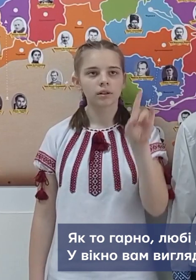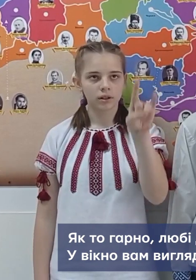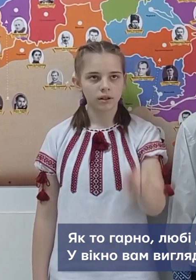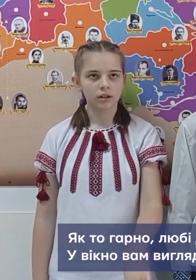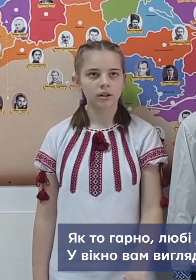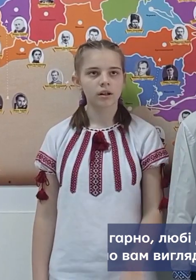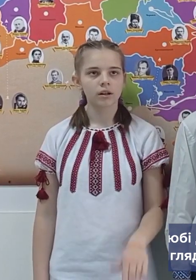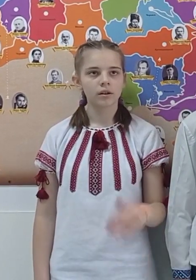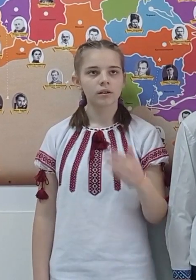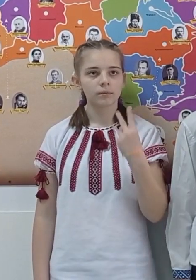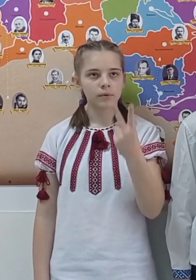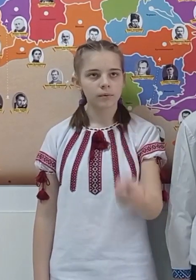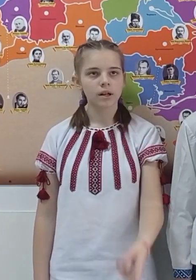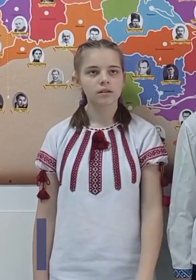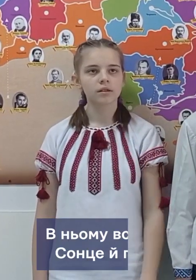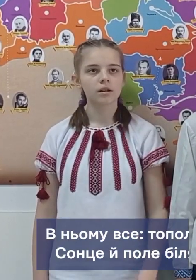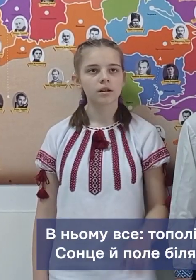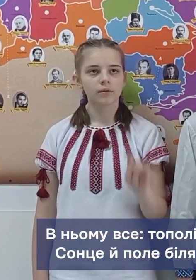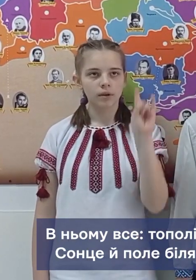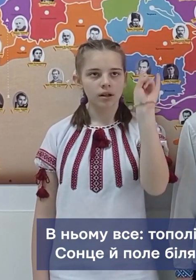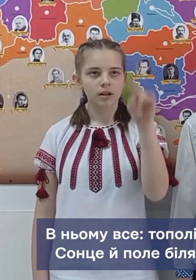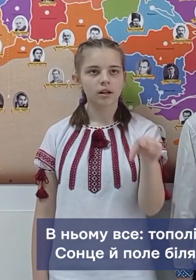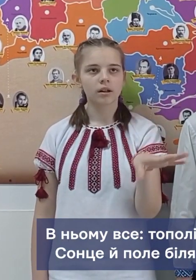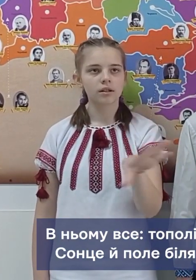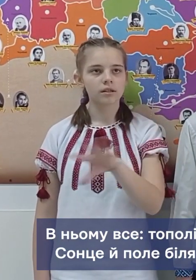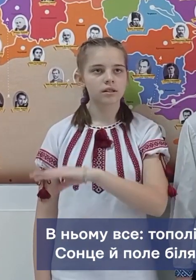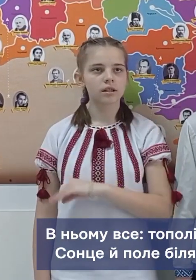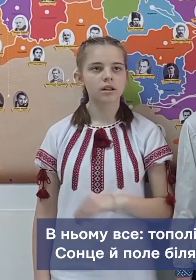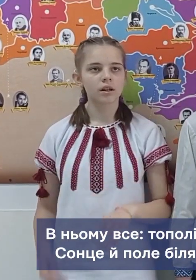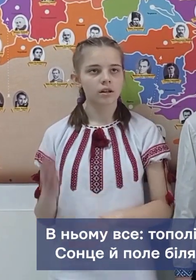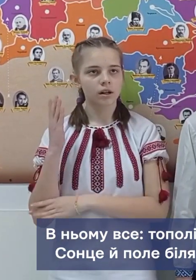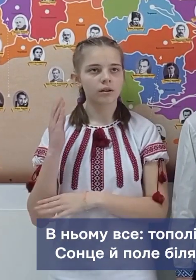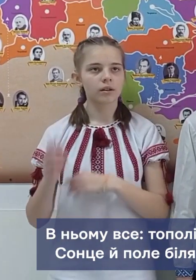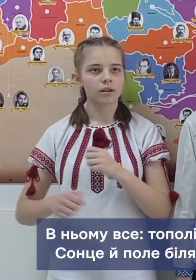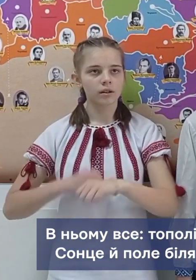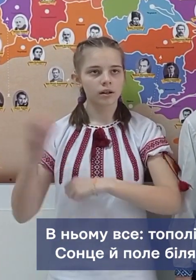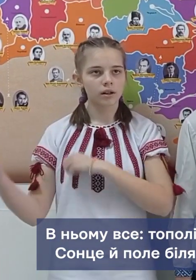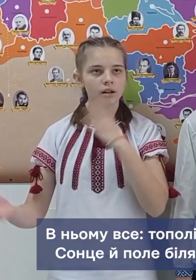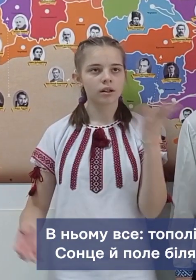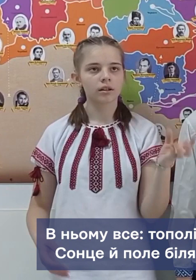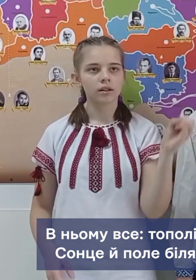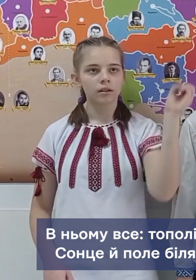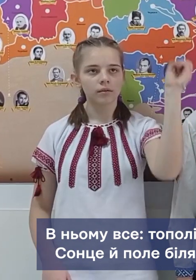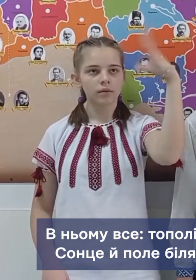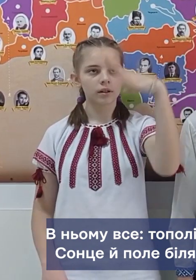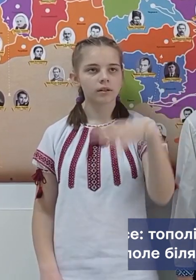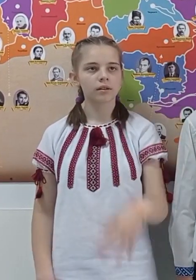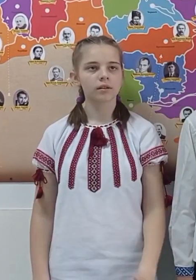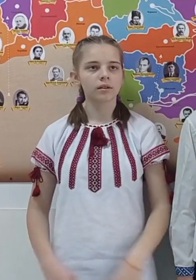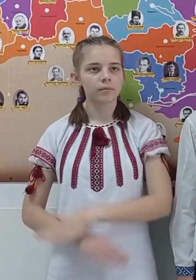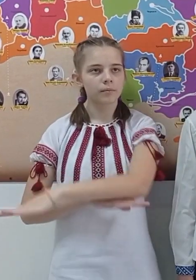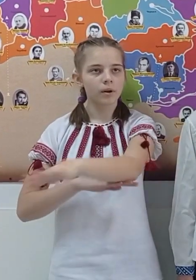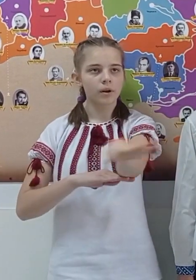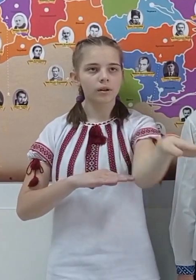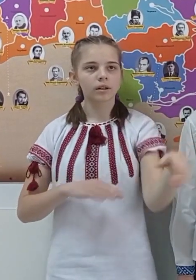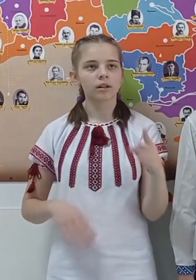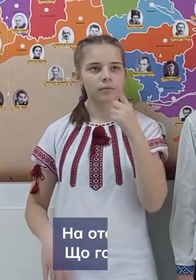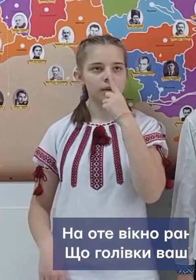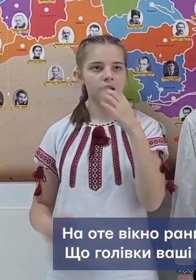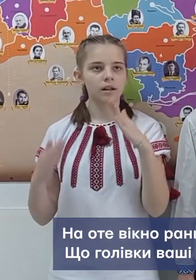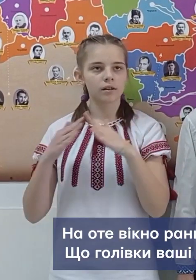виглядати. В ньому все, то полі, квіти, сонце і поле біля